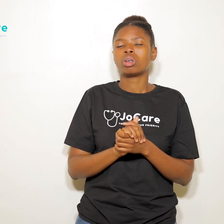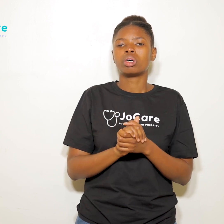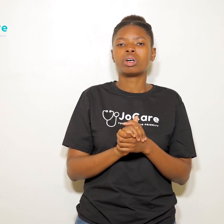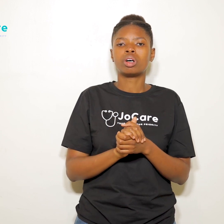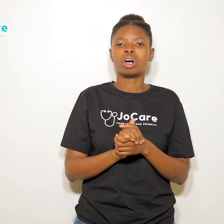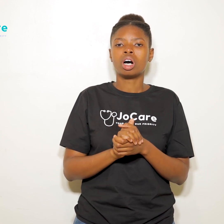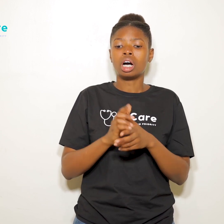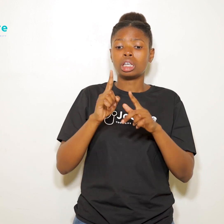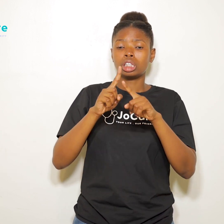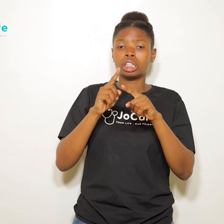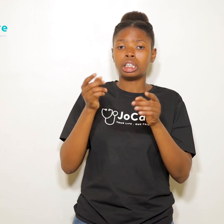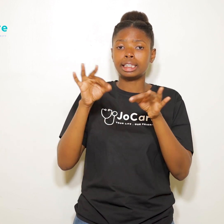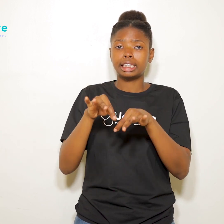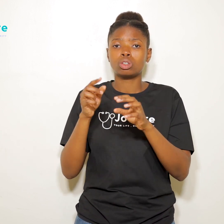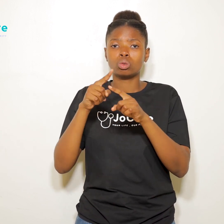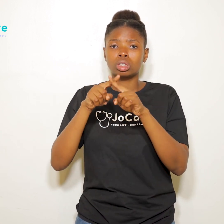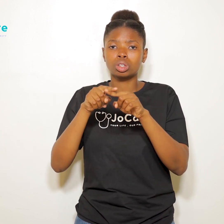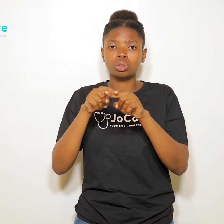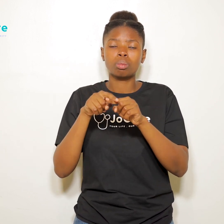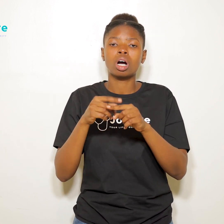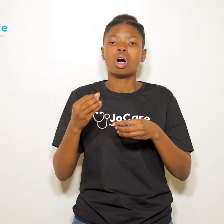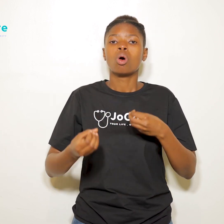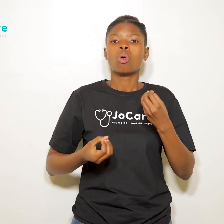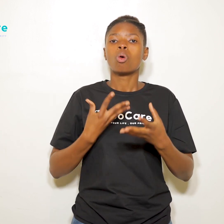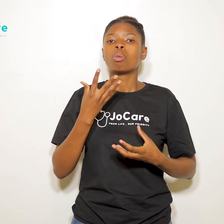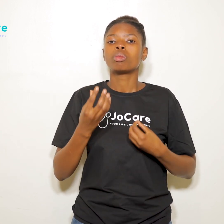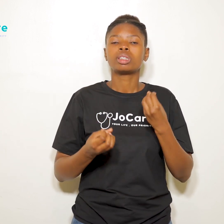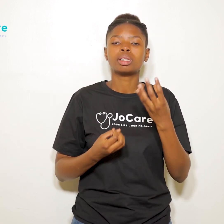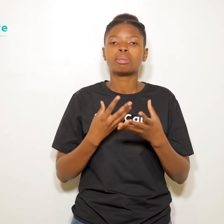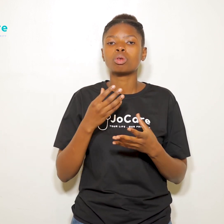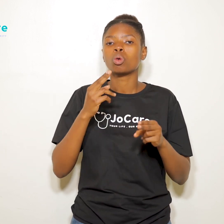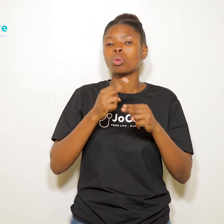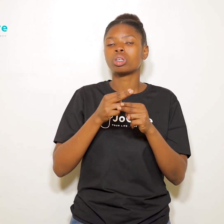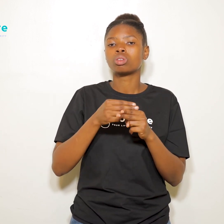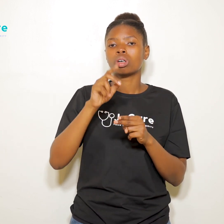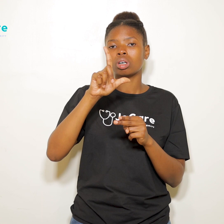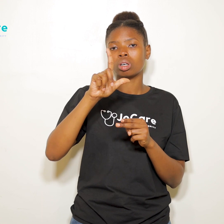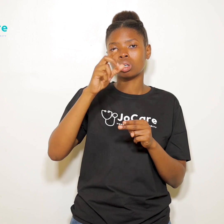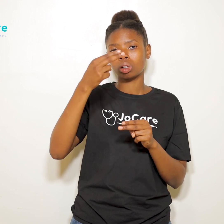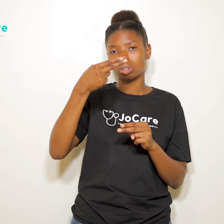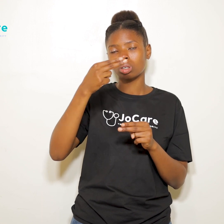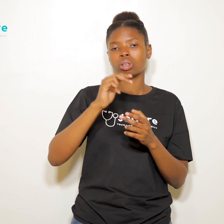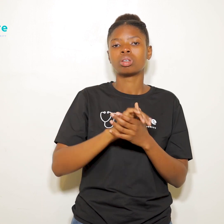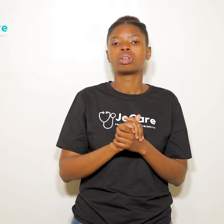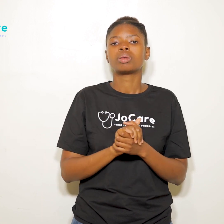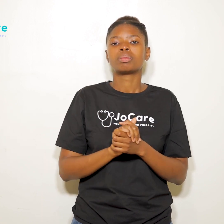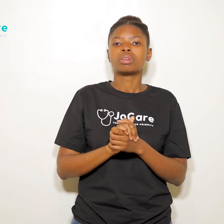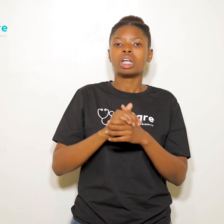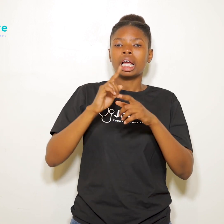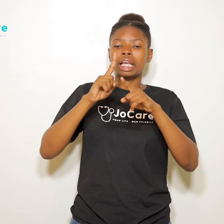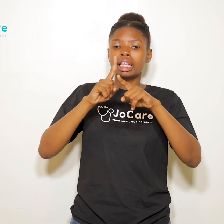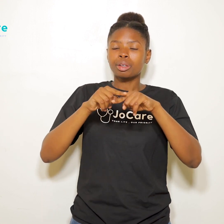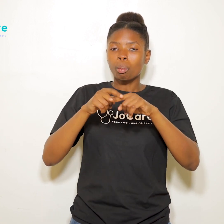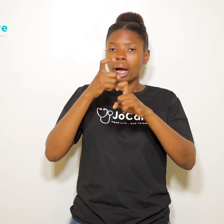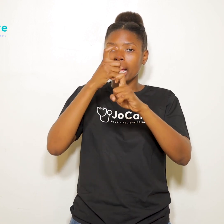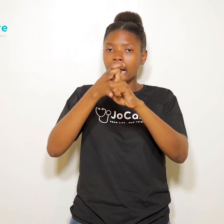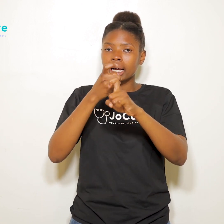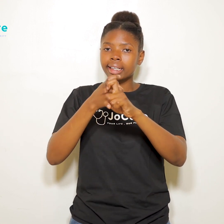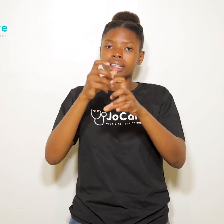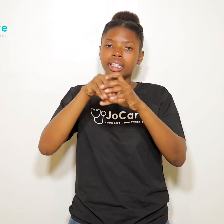gituma uwo musemburo witwa luteinizing hormone niwo utuma noneho ya ntangangore iva muri ka karirantanga